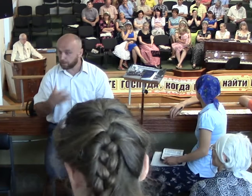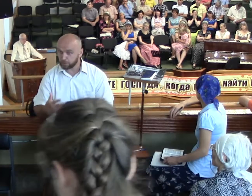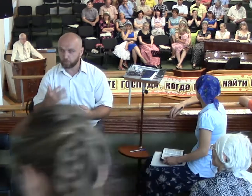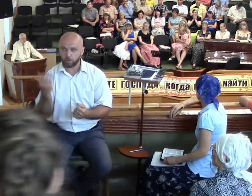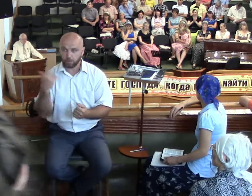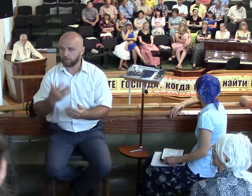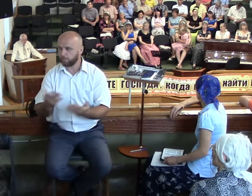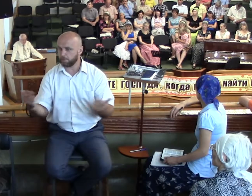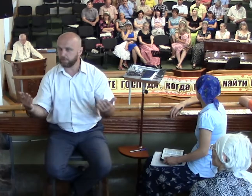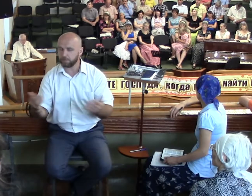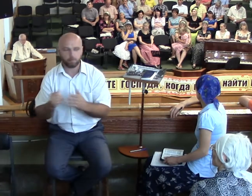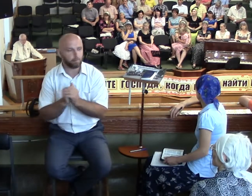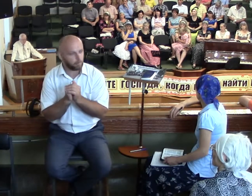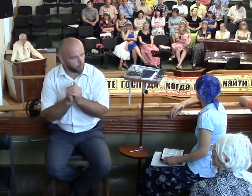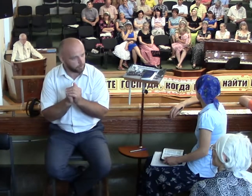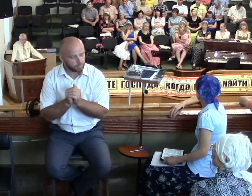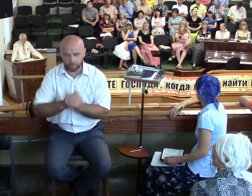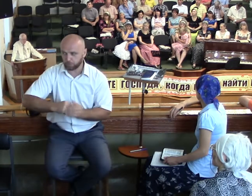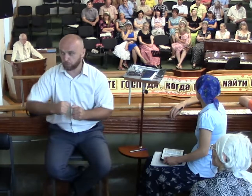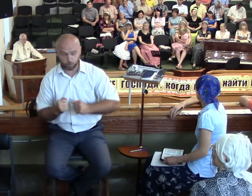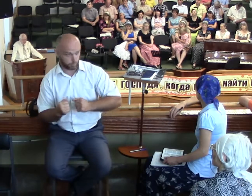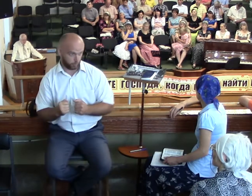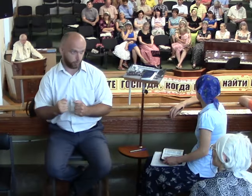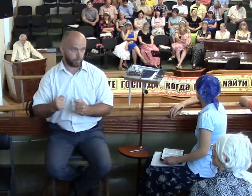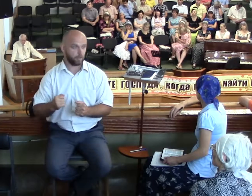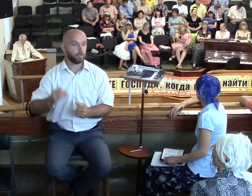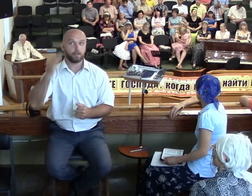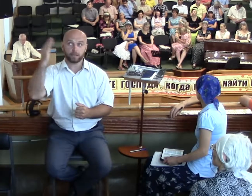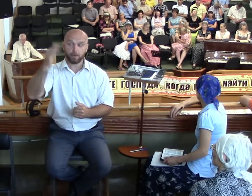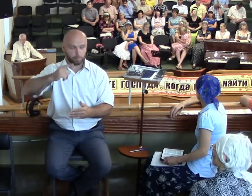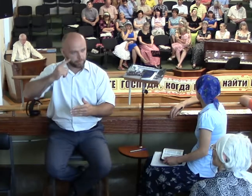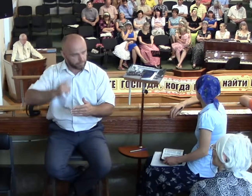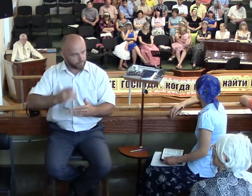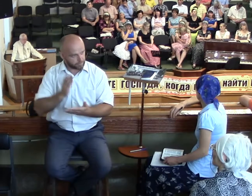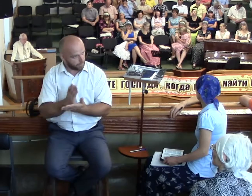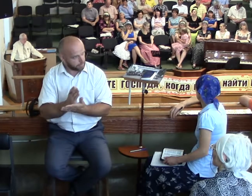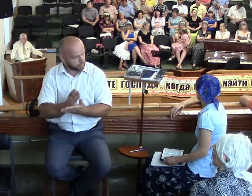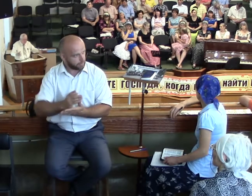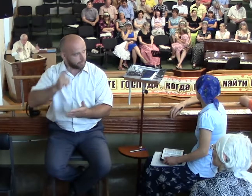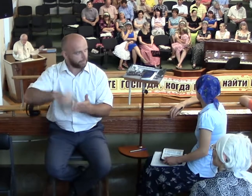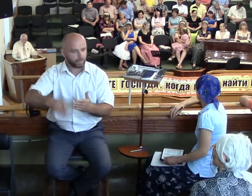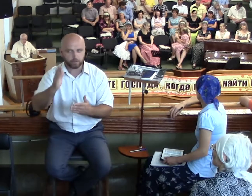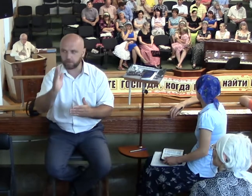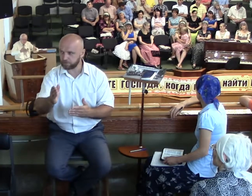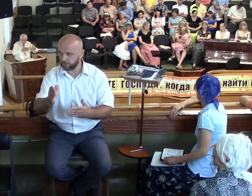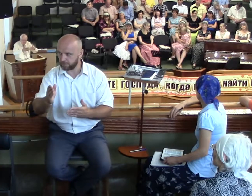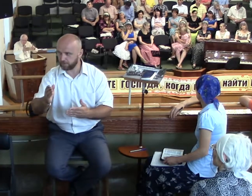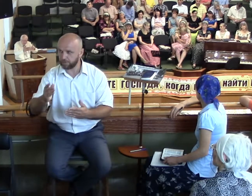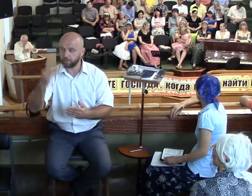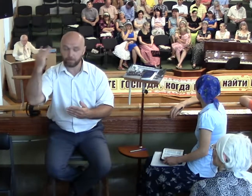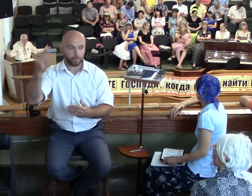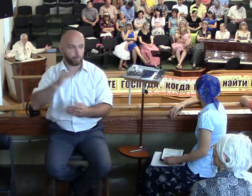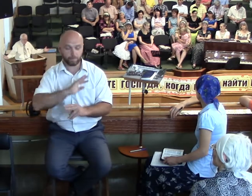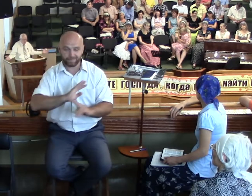верующим, и там нет надежды. И там они ошибаются. Потому что все люди, потому что на земле